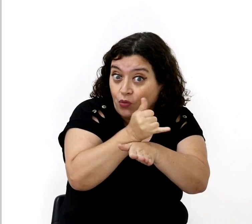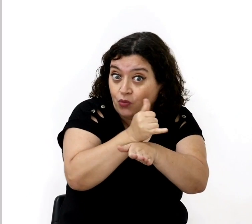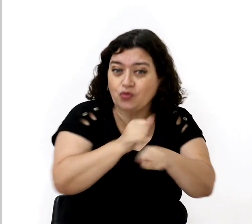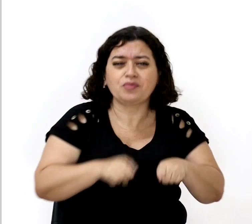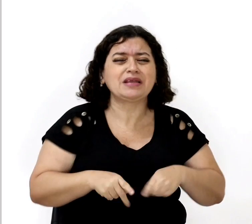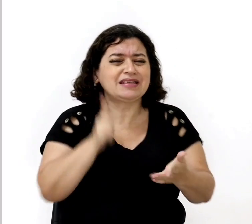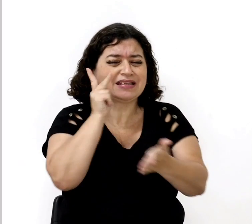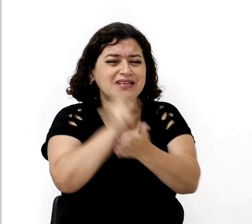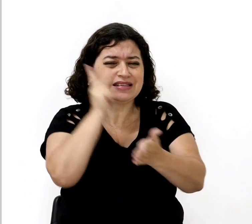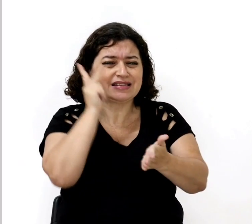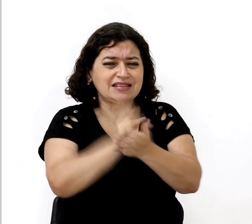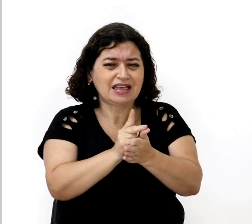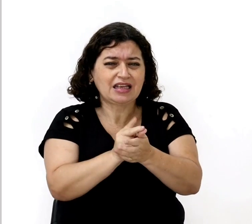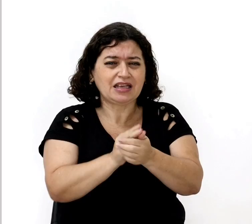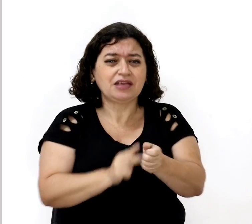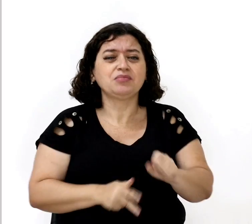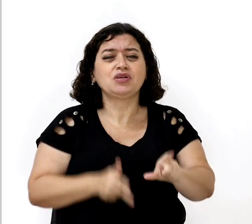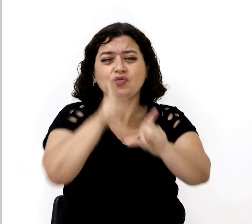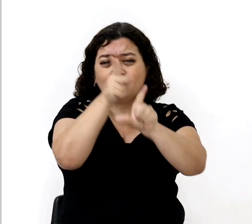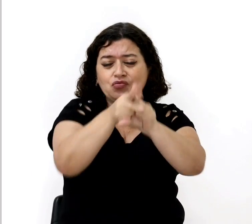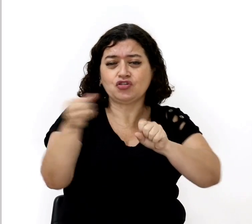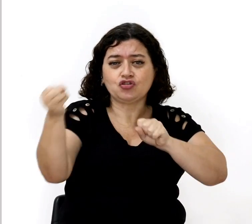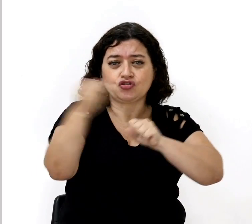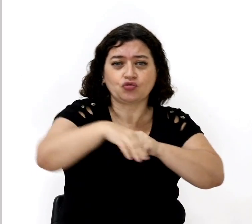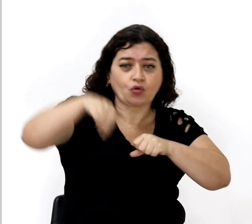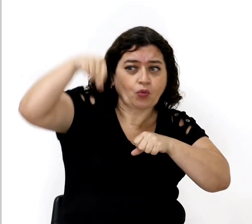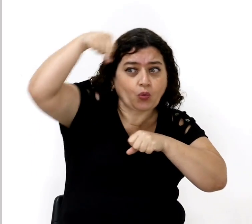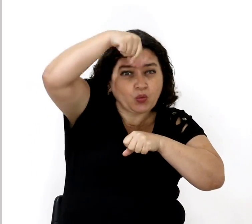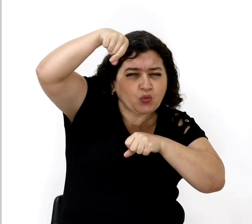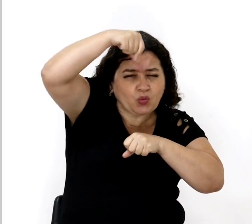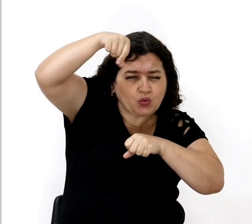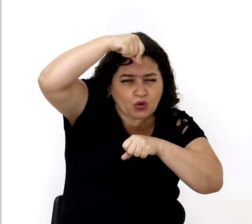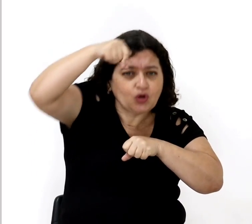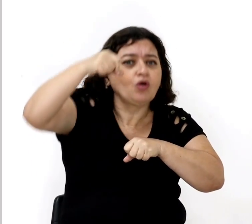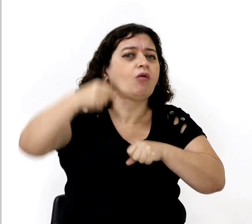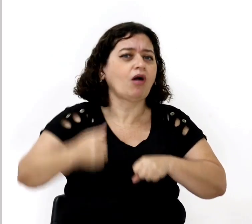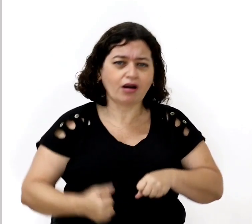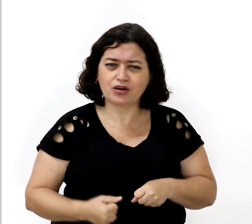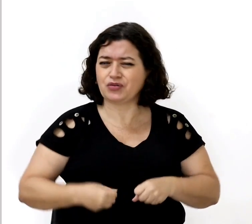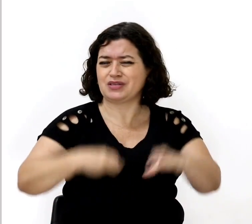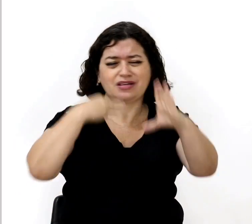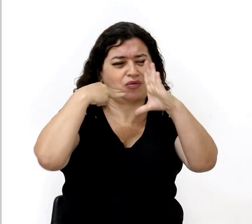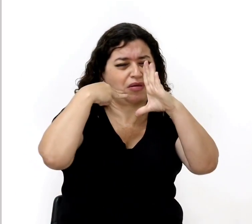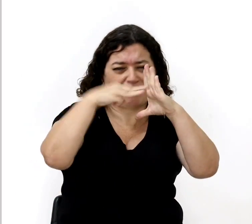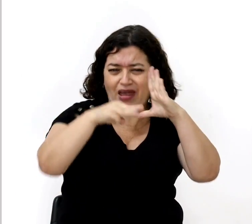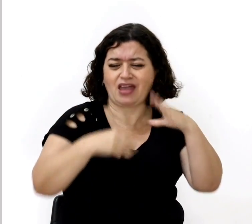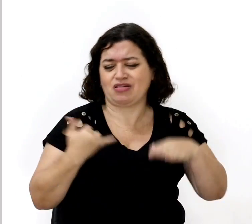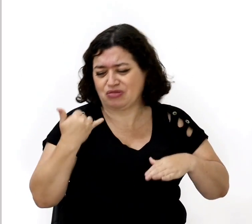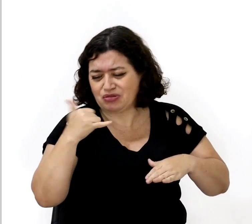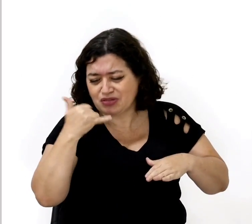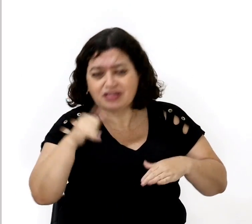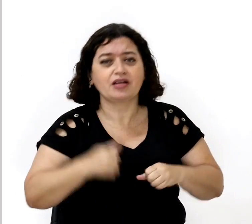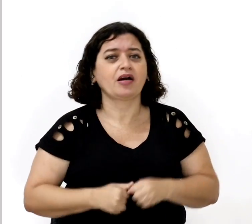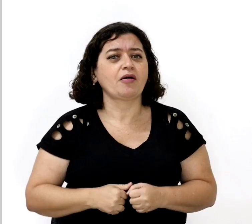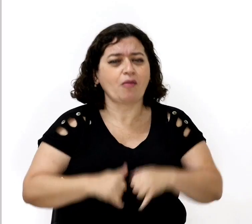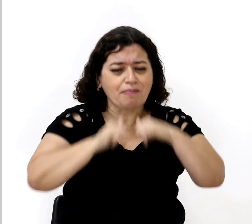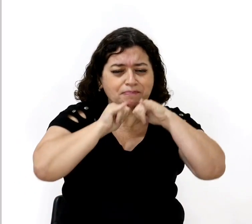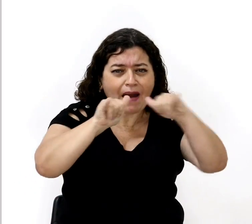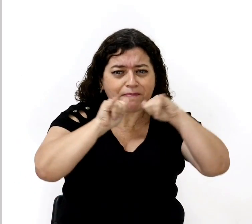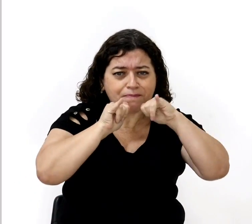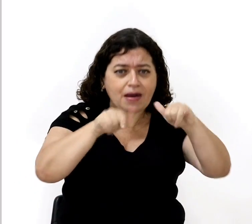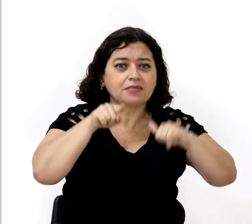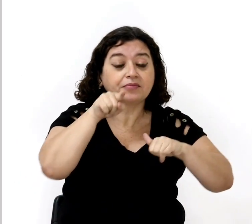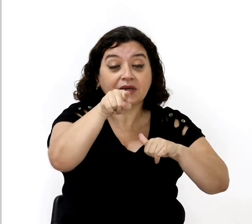no YouTube, sempre que entra um vídeo novo, você recebe uma notificação no seu celular, no seu e-mail, seja onde for,